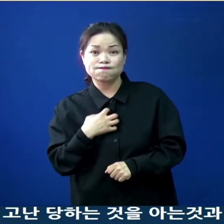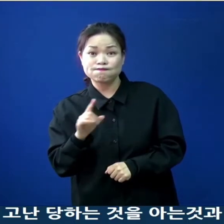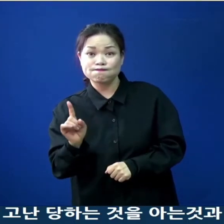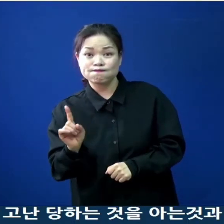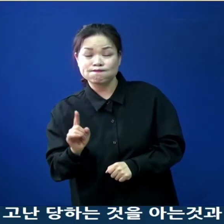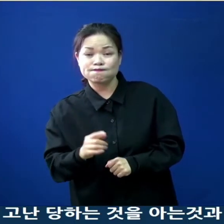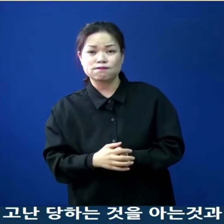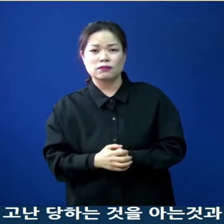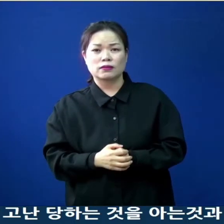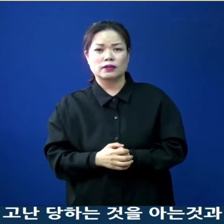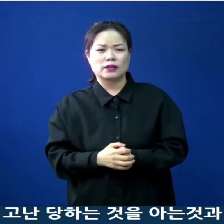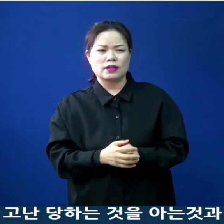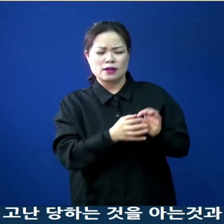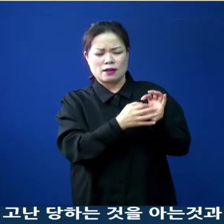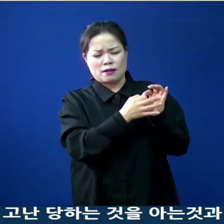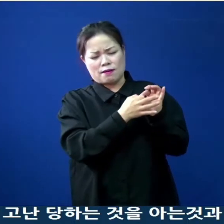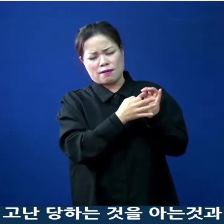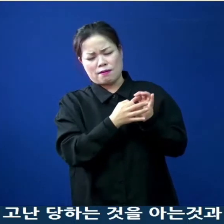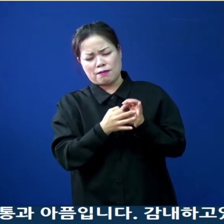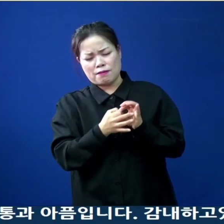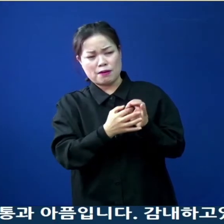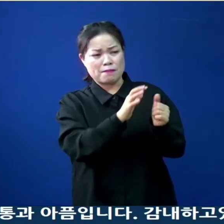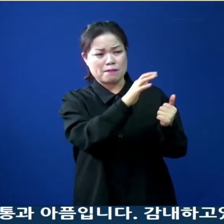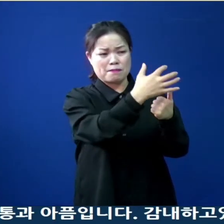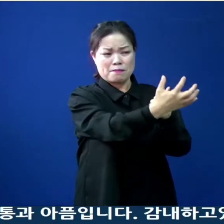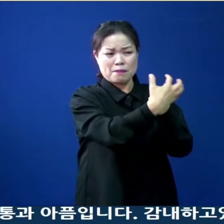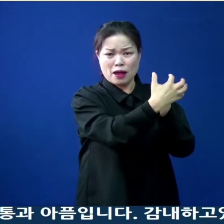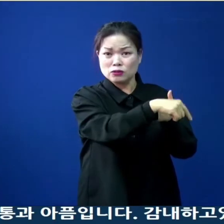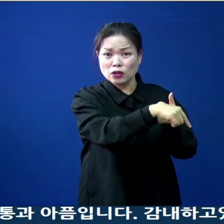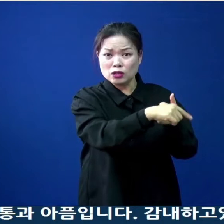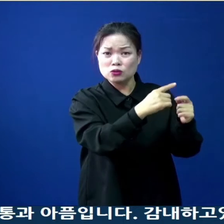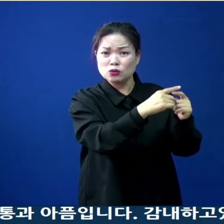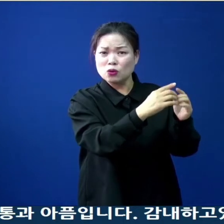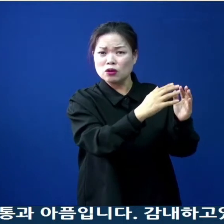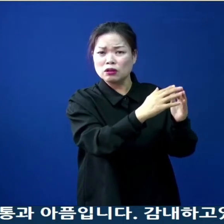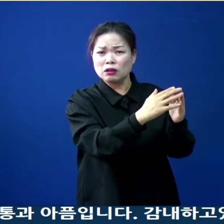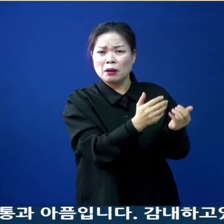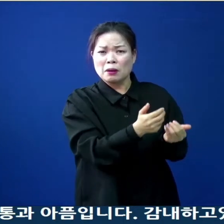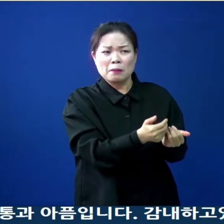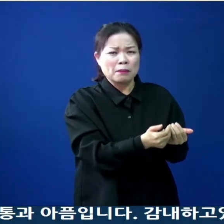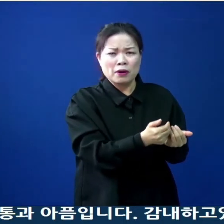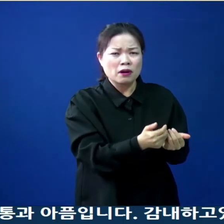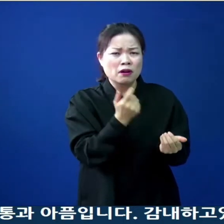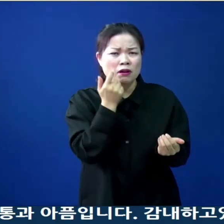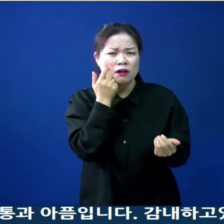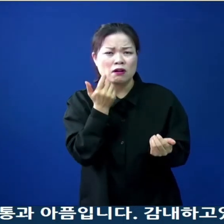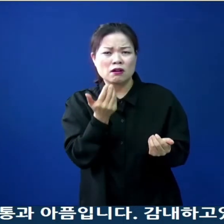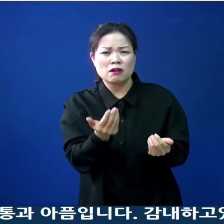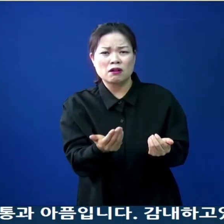무엇입니까? 지속되는 박해 때문에 행여 이 교회가 흔들리지 않을까?